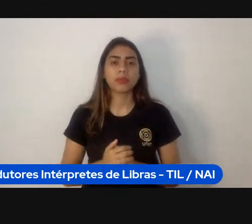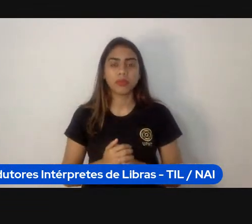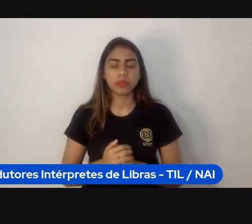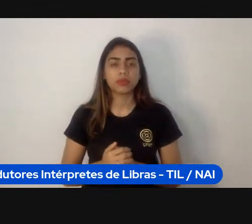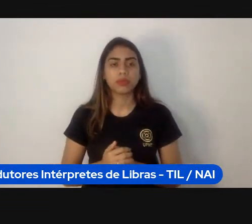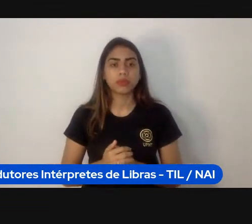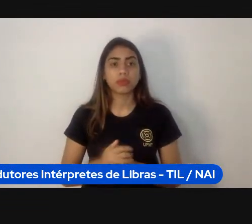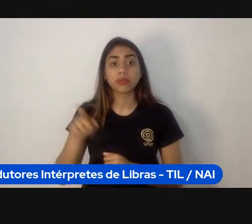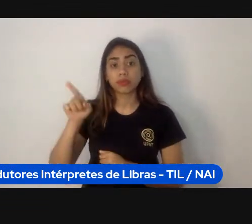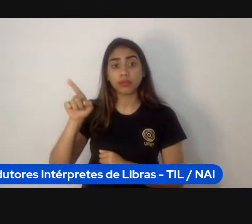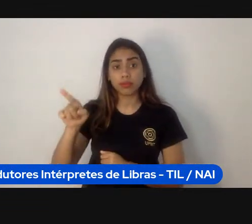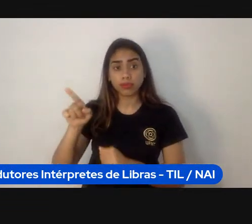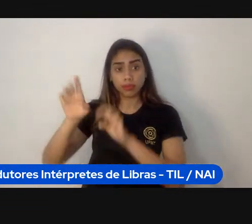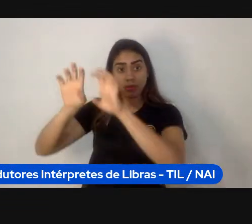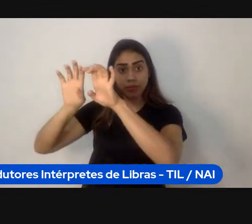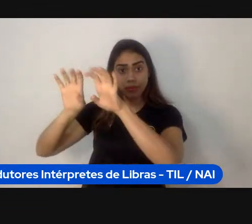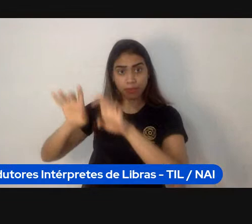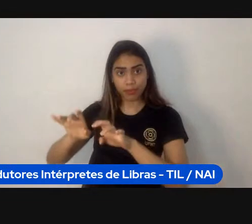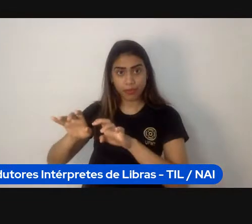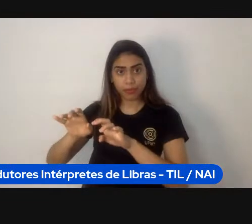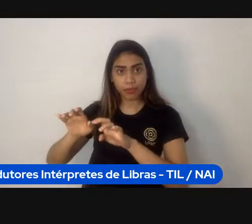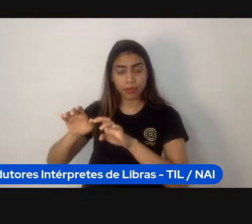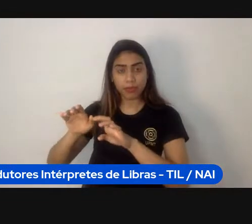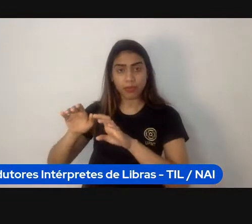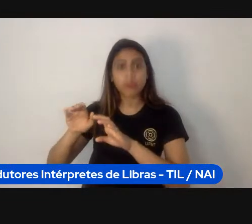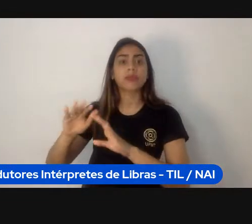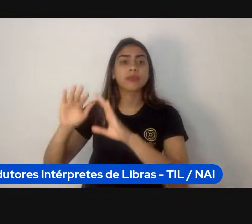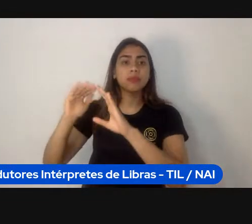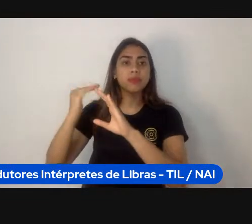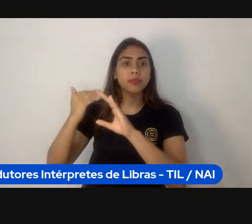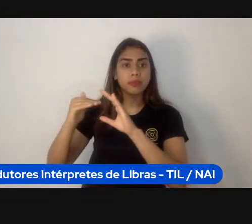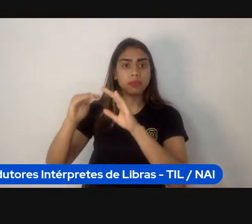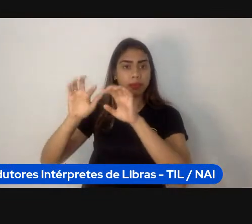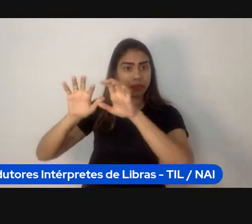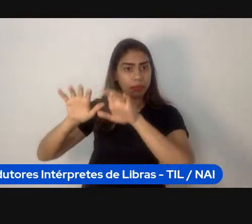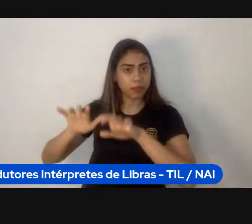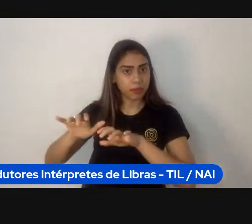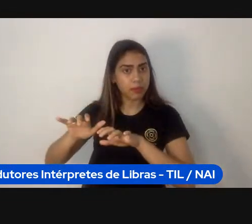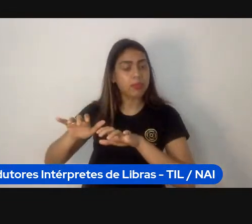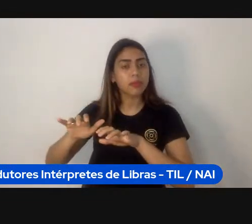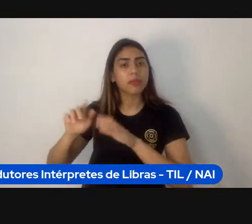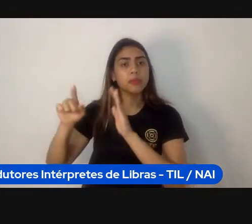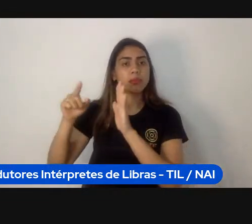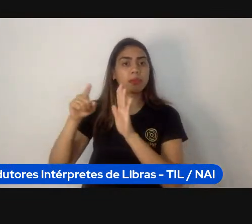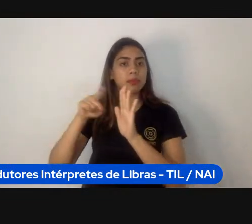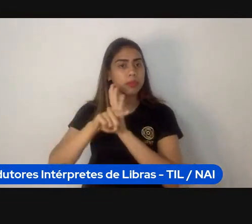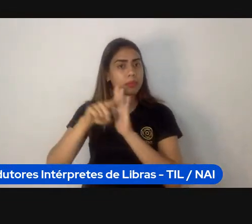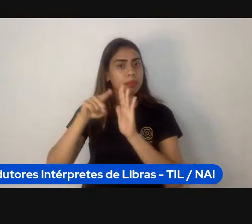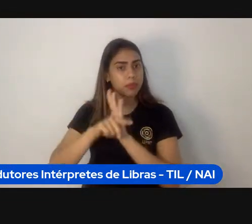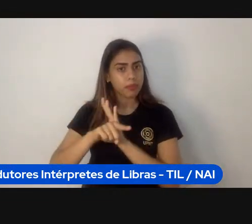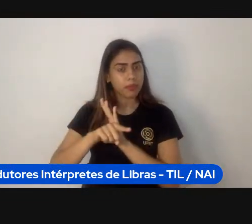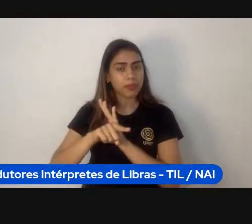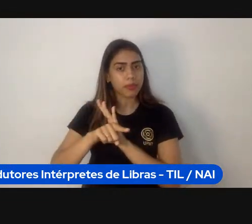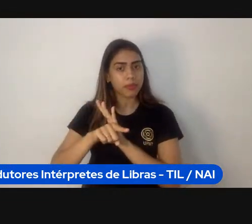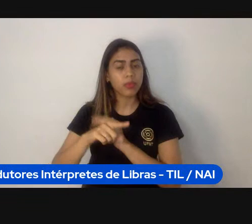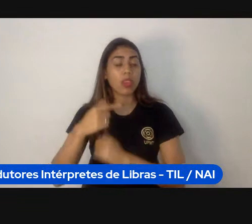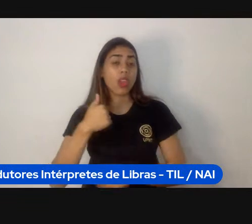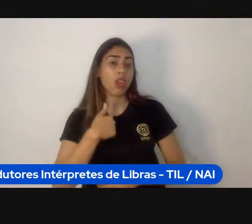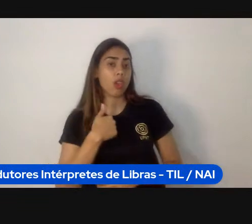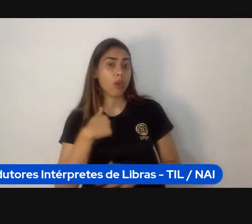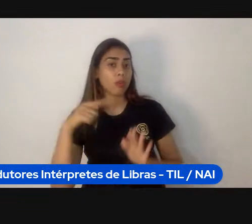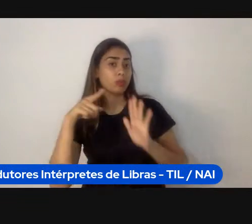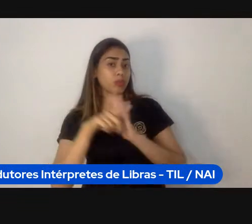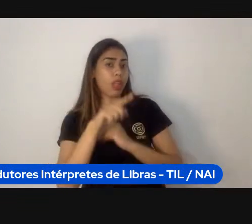E eu vou ter a oportunidade de ler, né, em voz alta a pergunta para a professora e o Paulo poder responder.